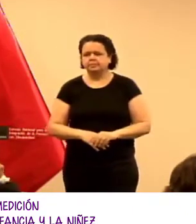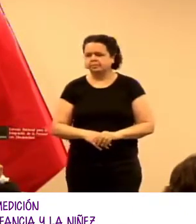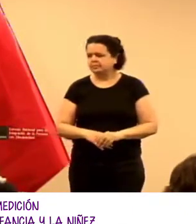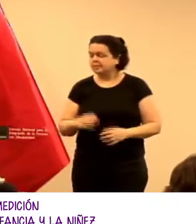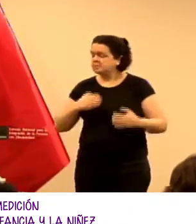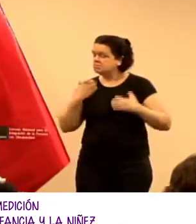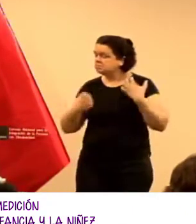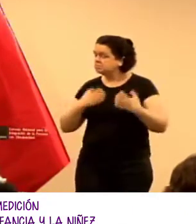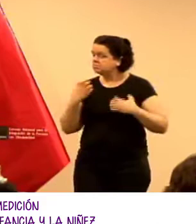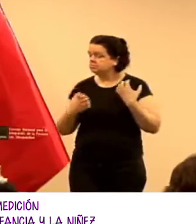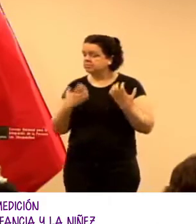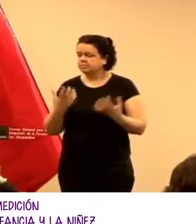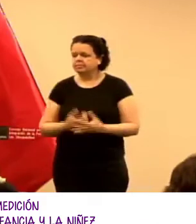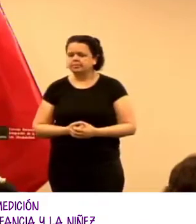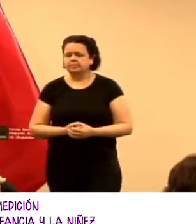Emociones.